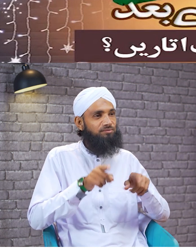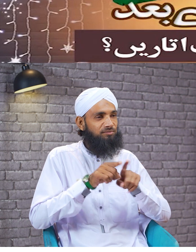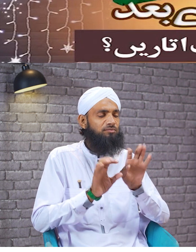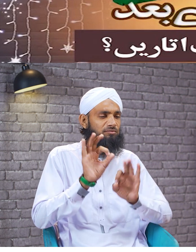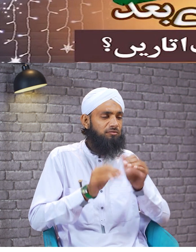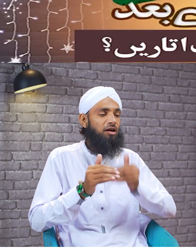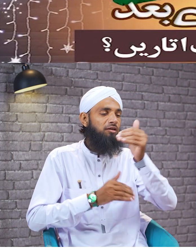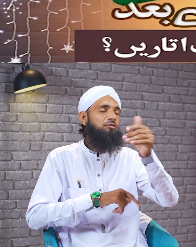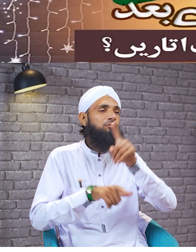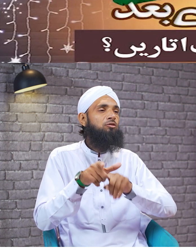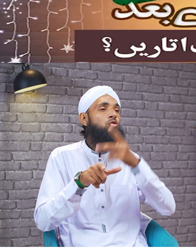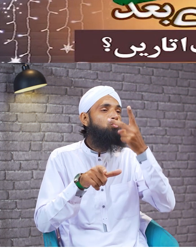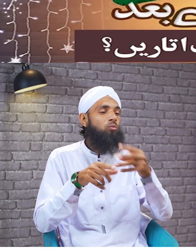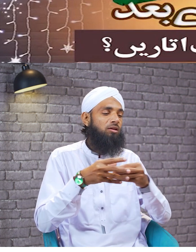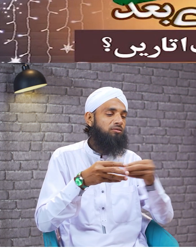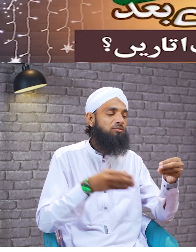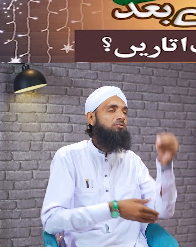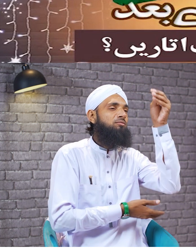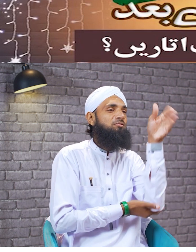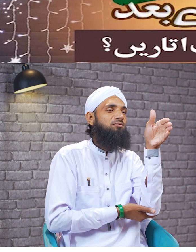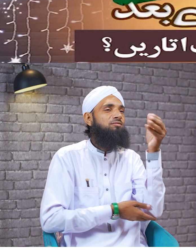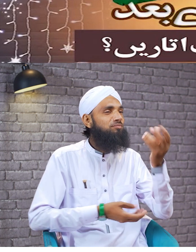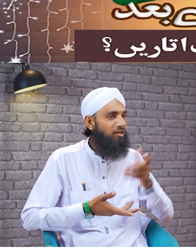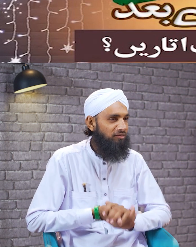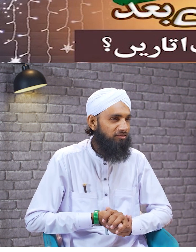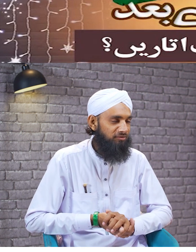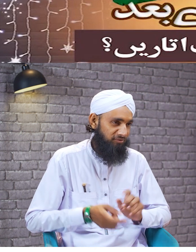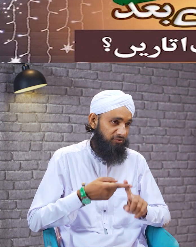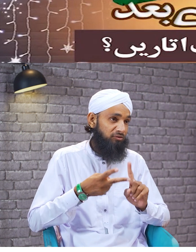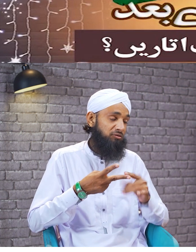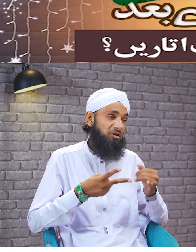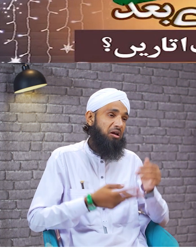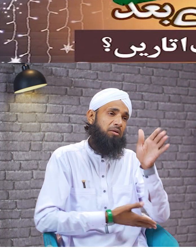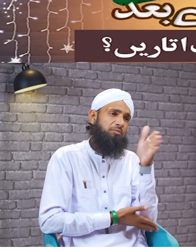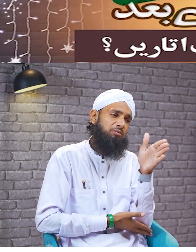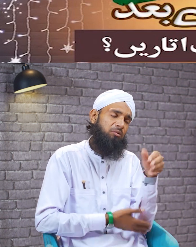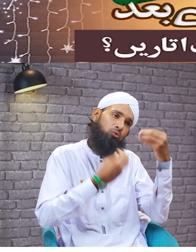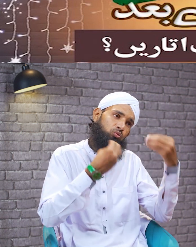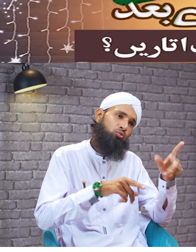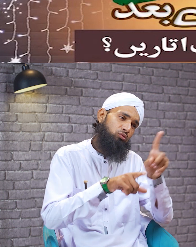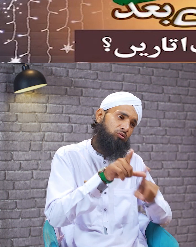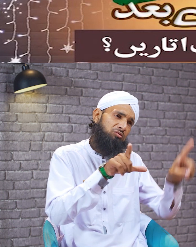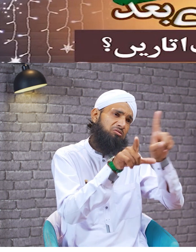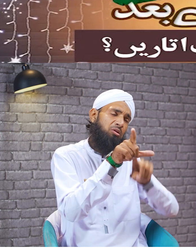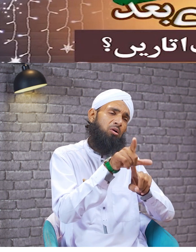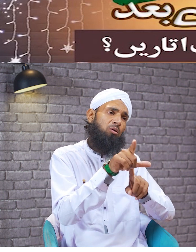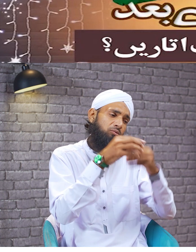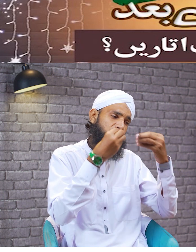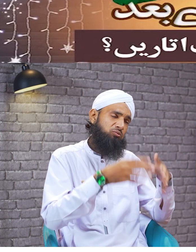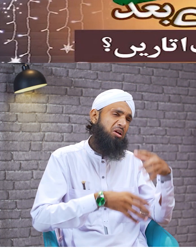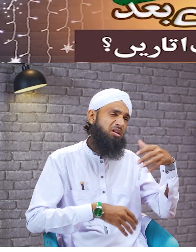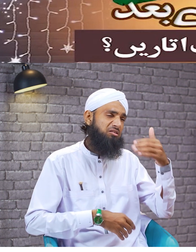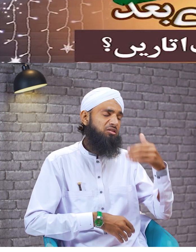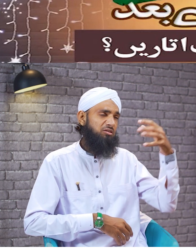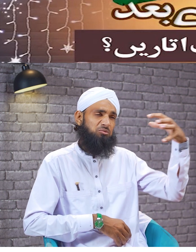तो इंशाल्लाह आइंदा साल आपको ये फ्रेश मिलेंगे। वरना ये कि लगे हुए छोड़ देते हैं फिर आखिरकार हवा धूप